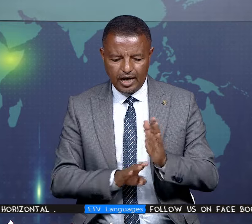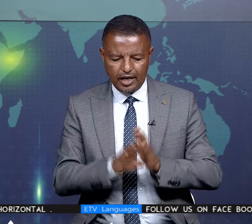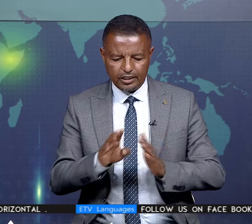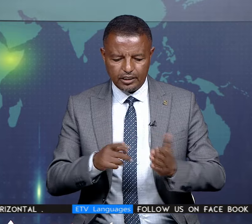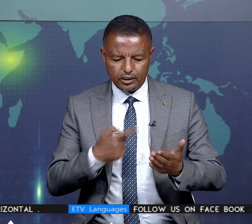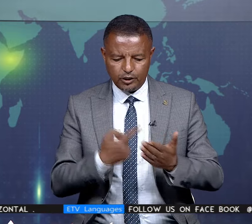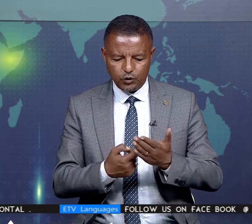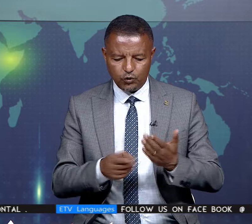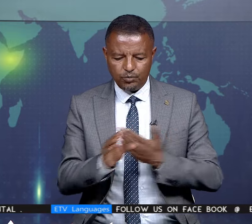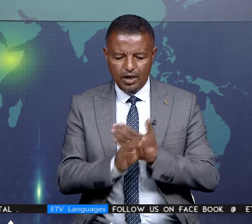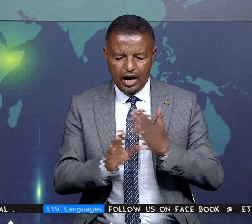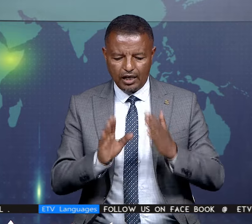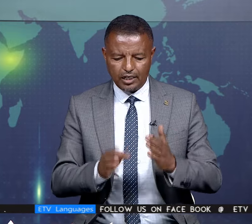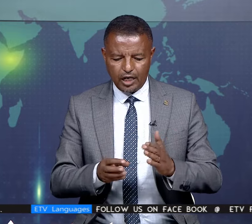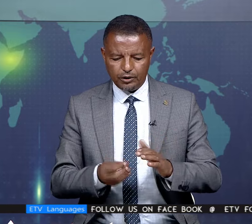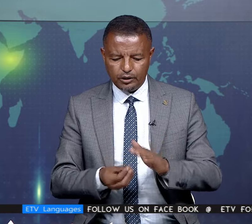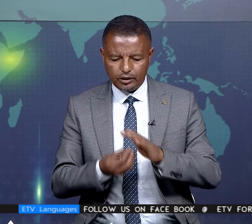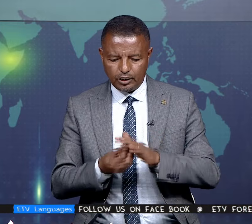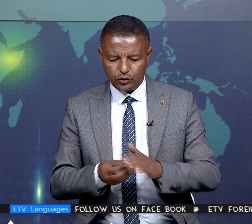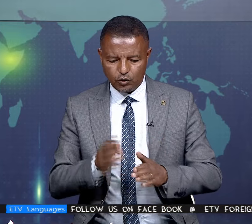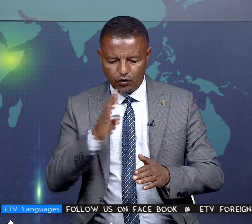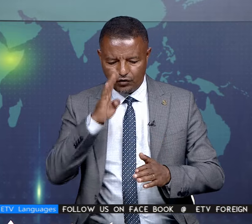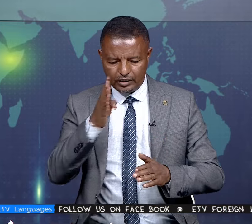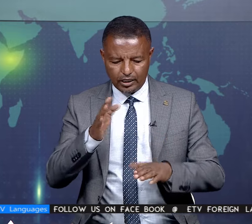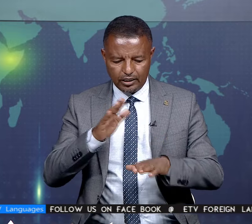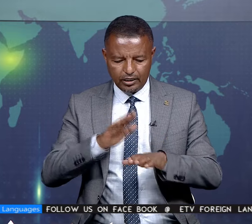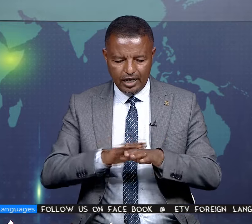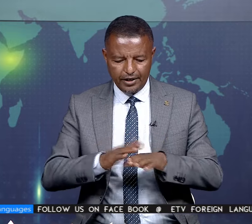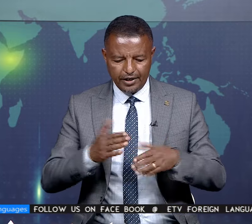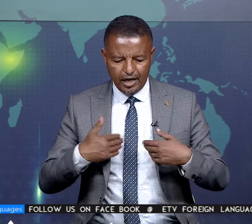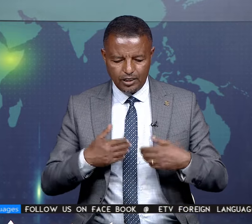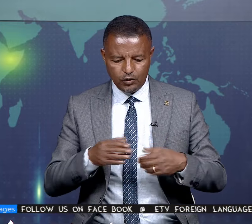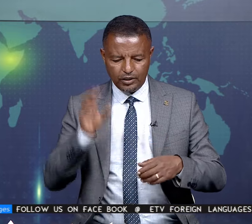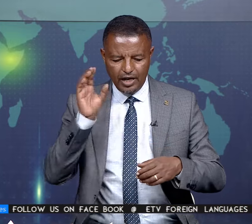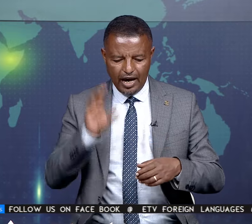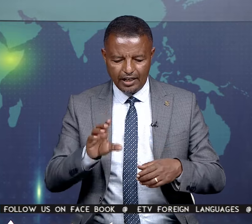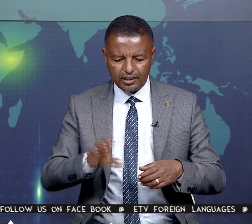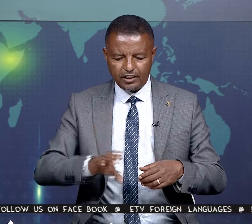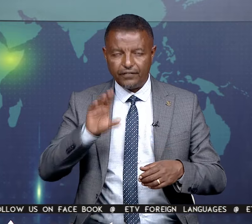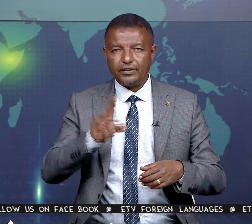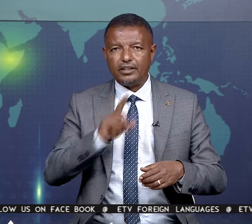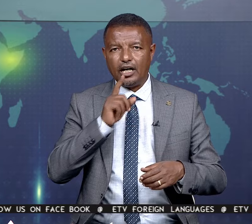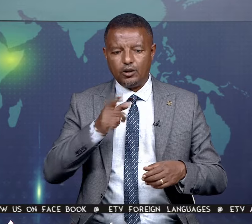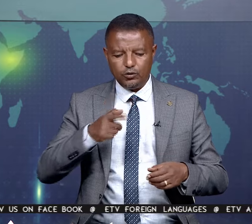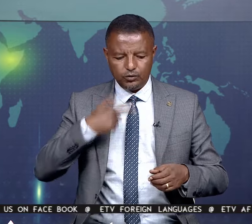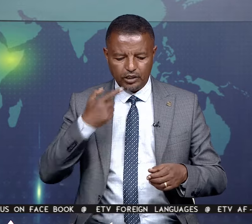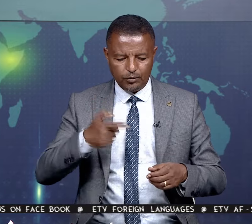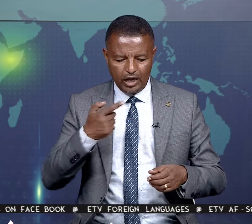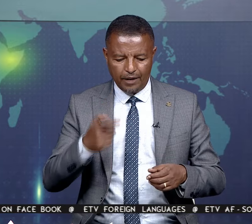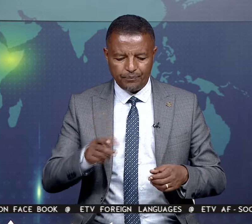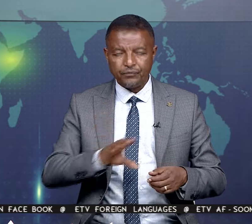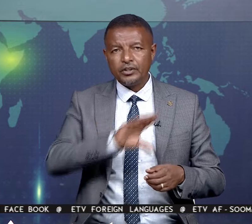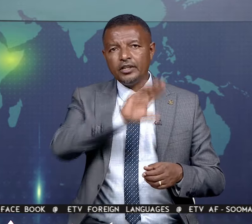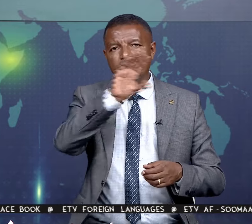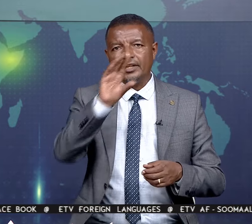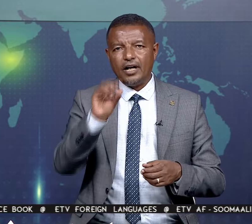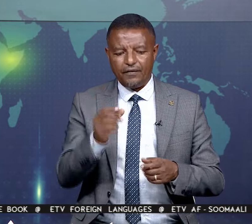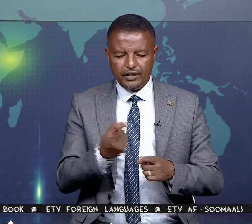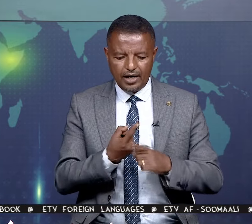እድገት እንዲሁም ሀገራዊ ተጽዕኖ ፈጣሪነት ላይ ያለውን ኃይል ከፍተኛ ነው ተብሏል። የአፍሪካ